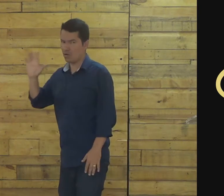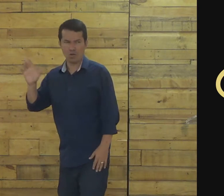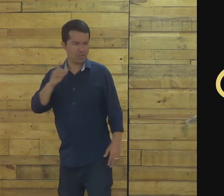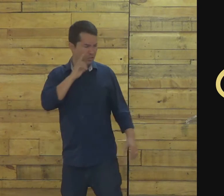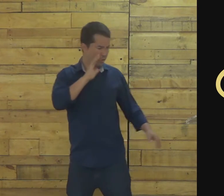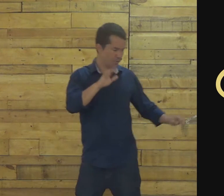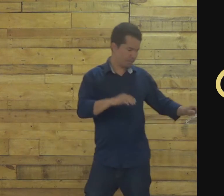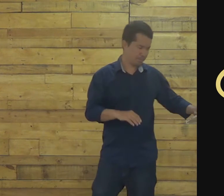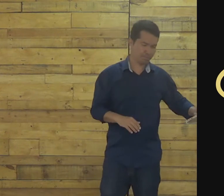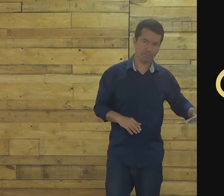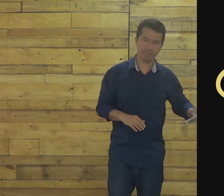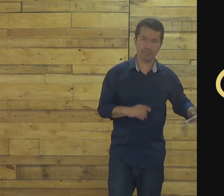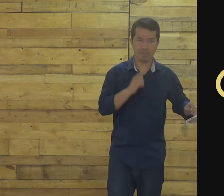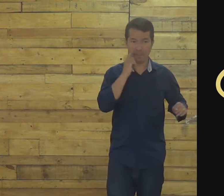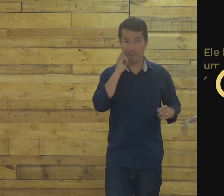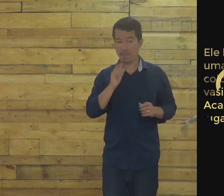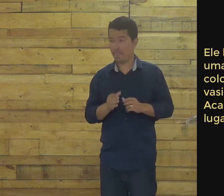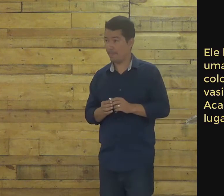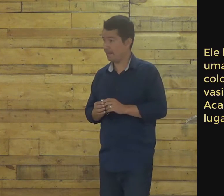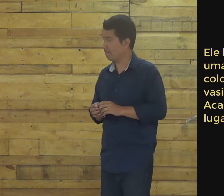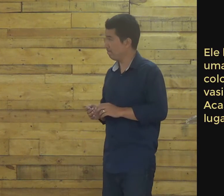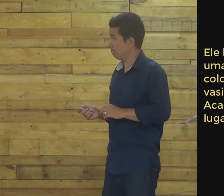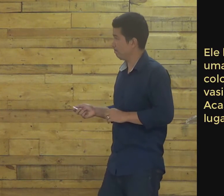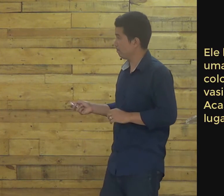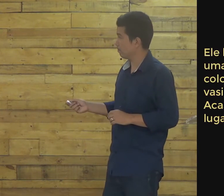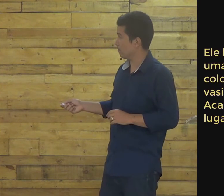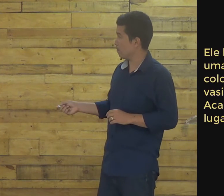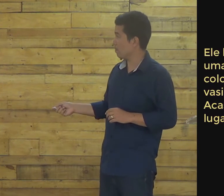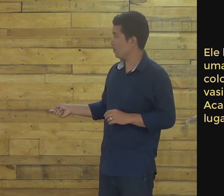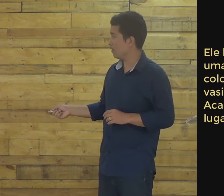calmos. Olhem só.